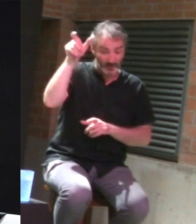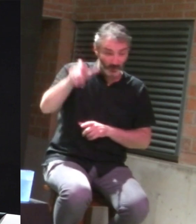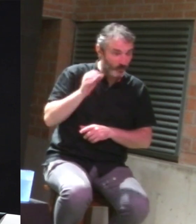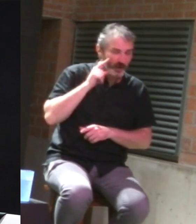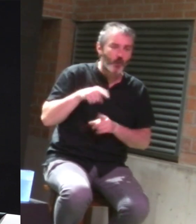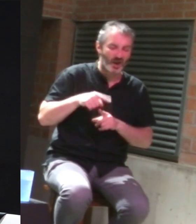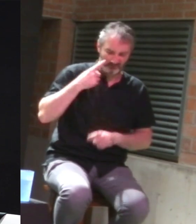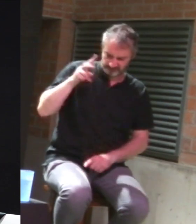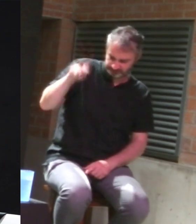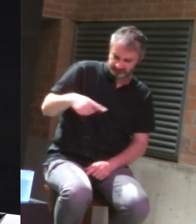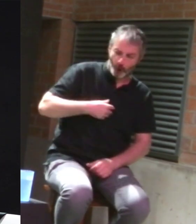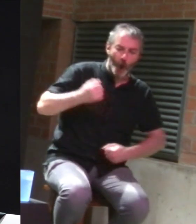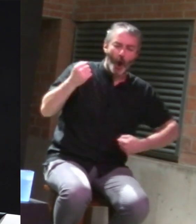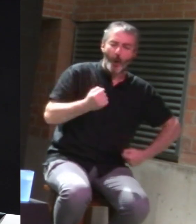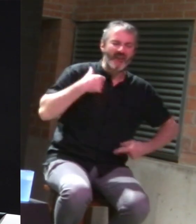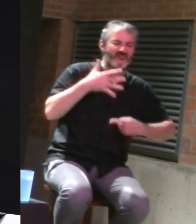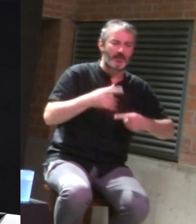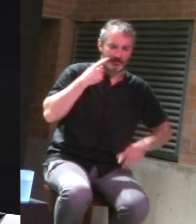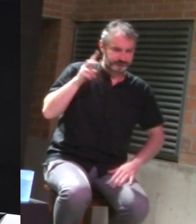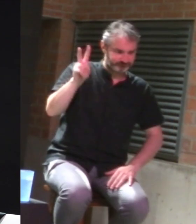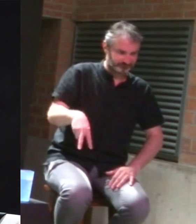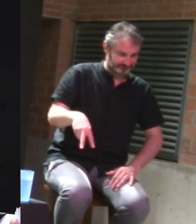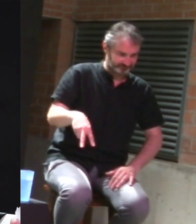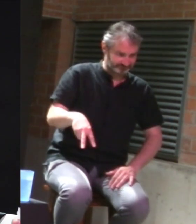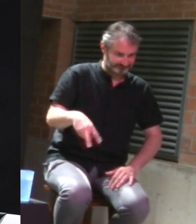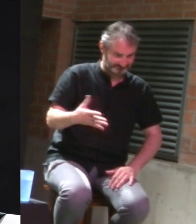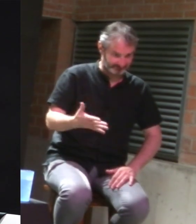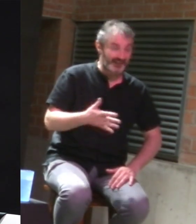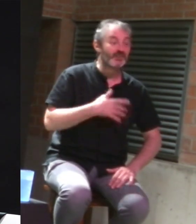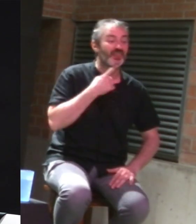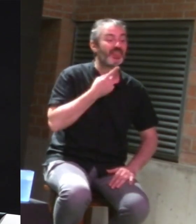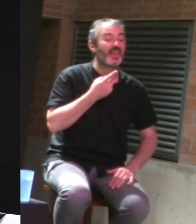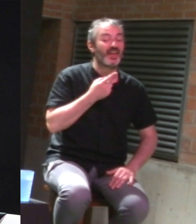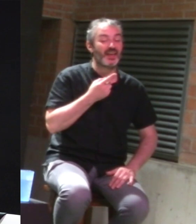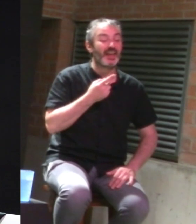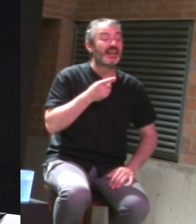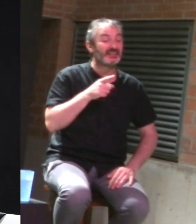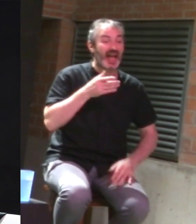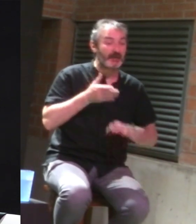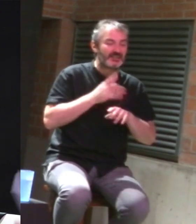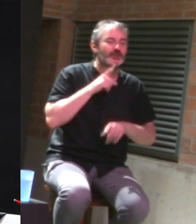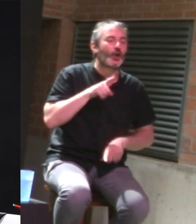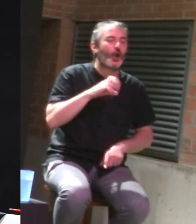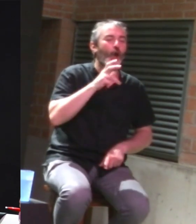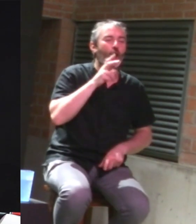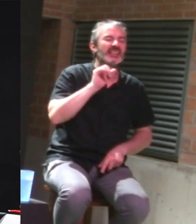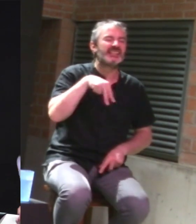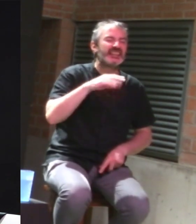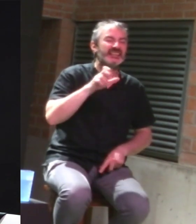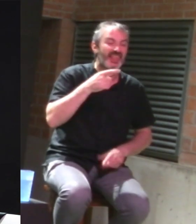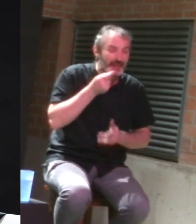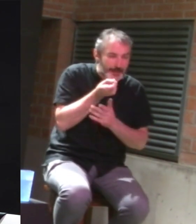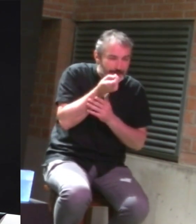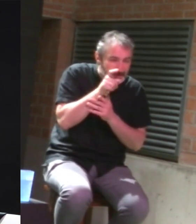de fàbrica. Com molt bé deia ella, els xinxes no se'ls deia només amb els nens, se'ls deia a les obreres de fàbrica, eren les xinxes de